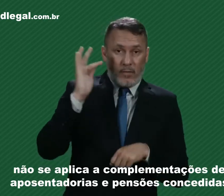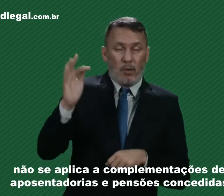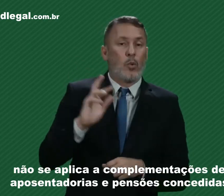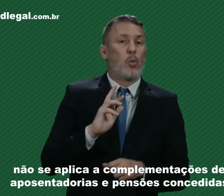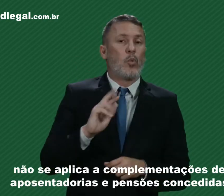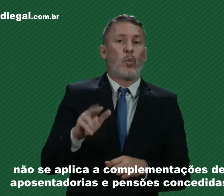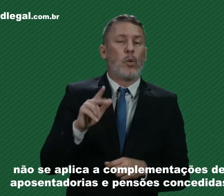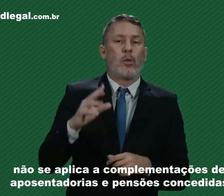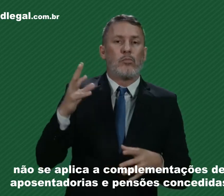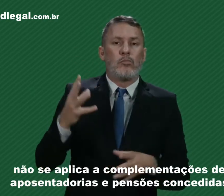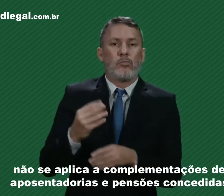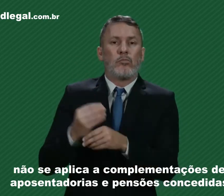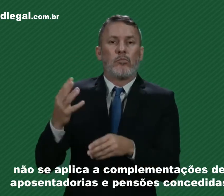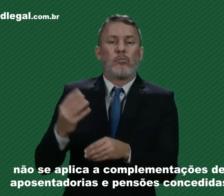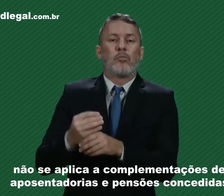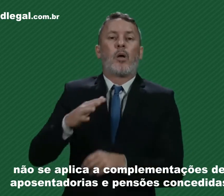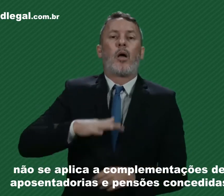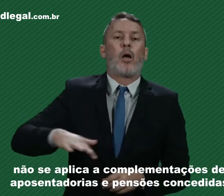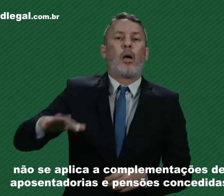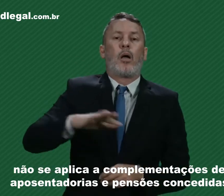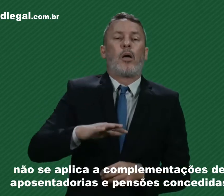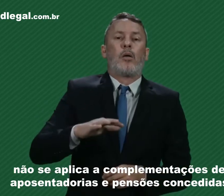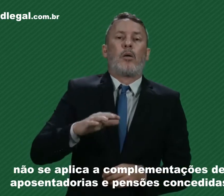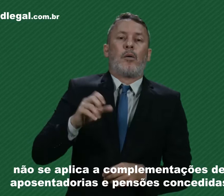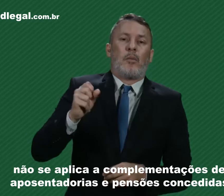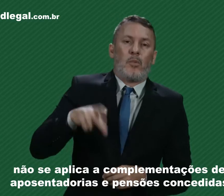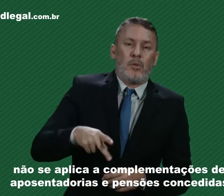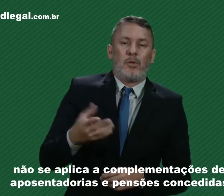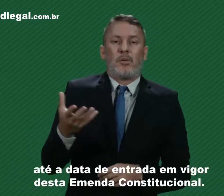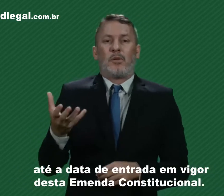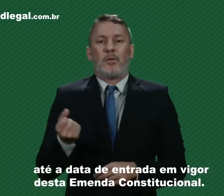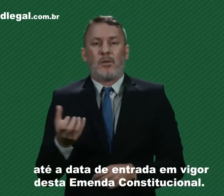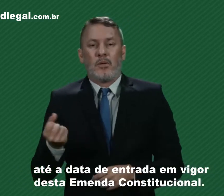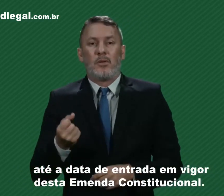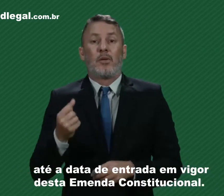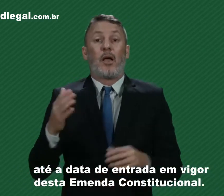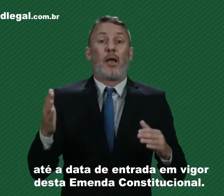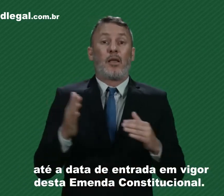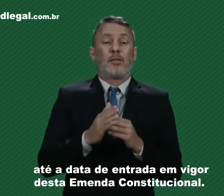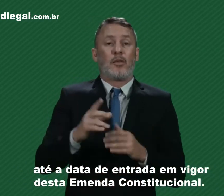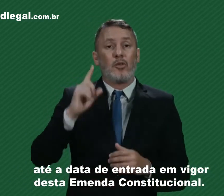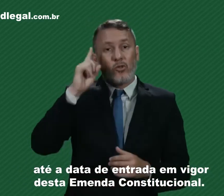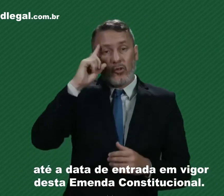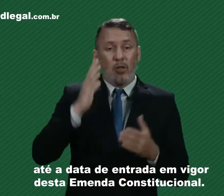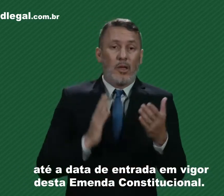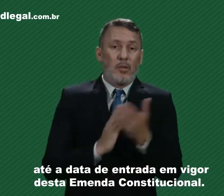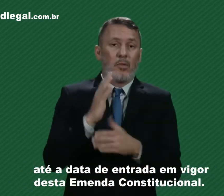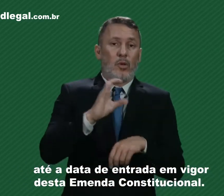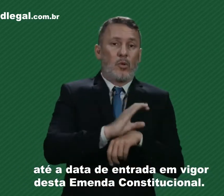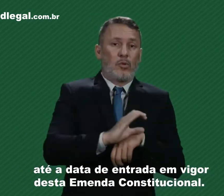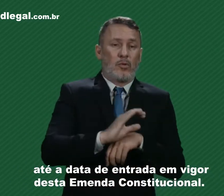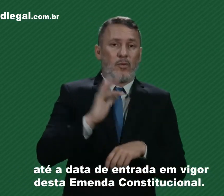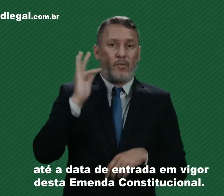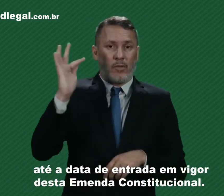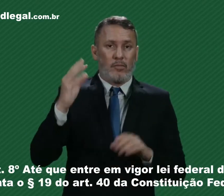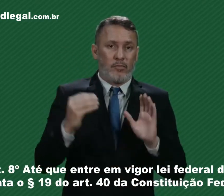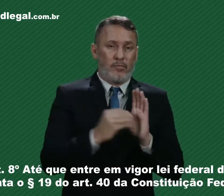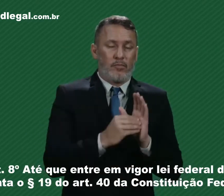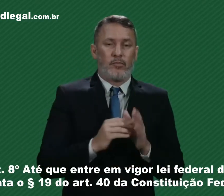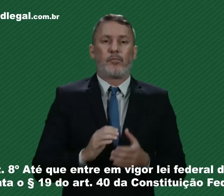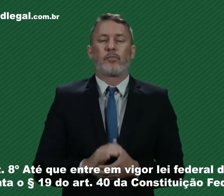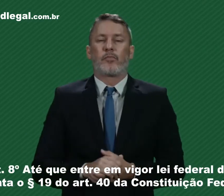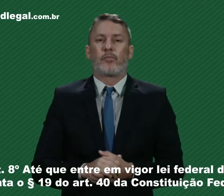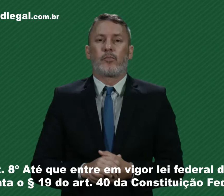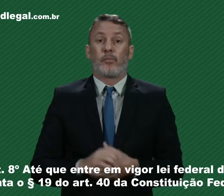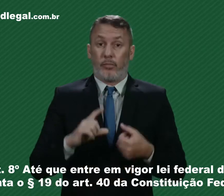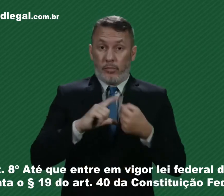se aplica a complementações de aposentadorias e pensões concedidas até a data de entrada em vigor desta emenda constitucional.